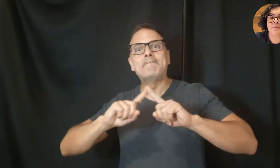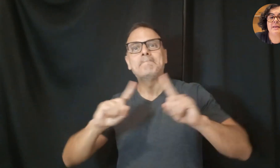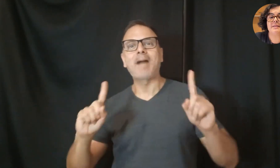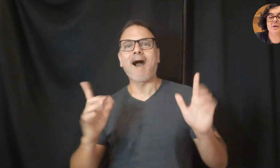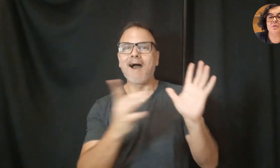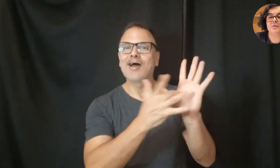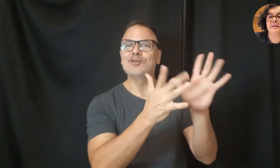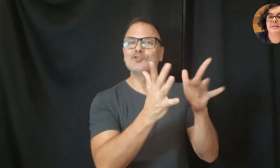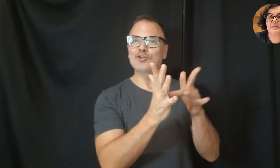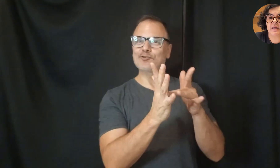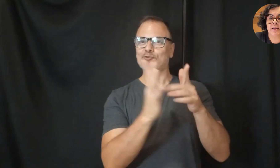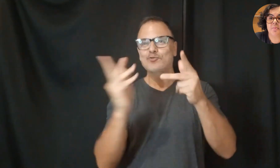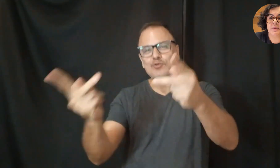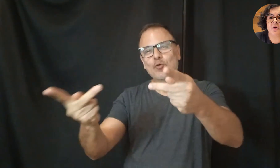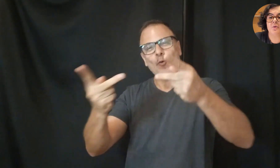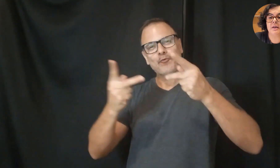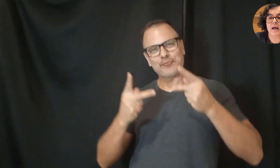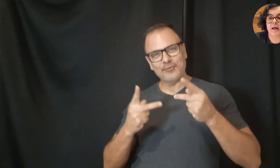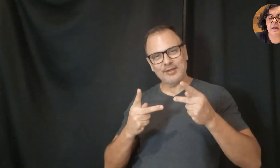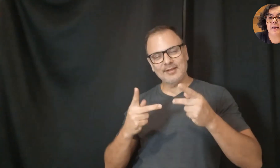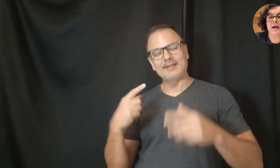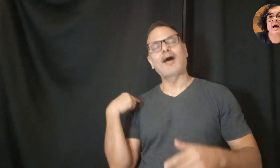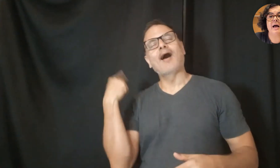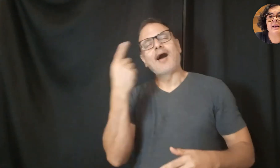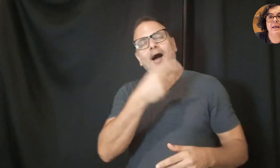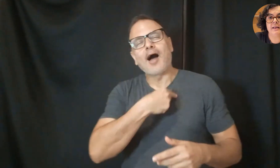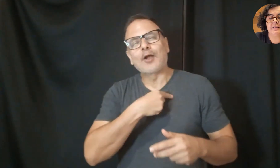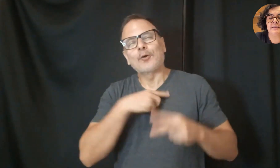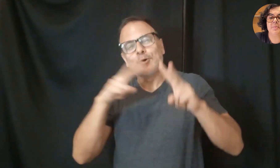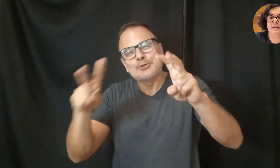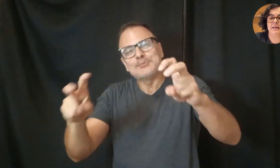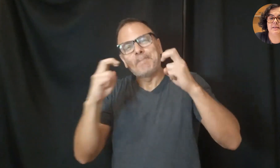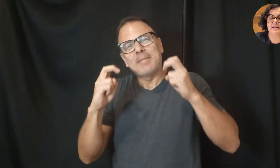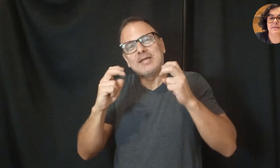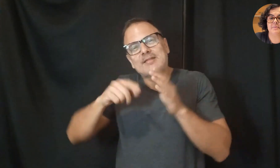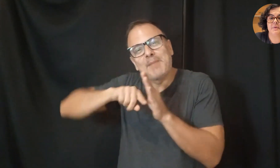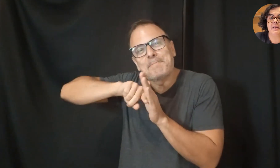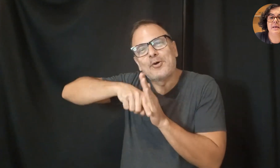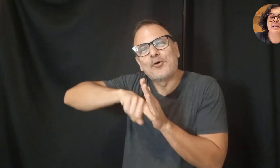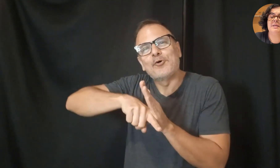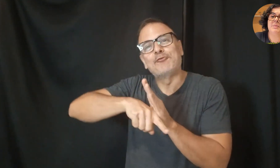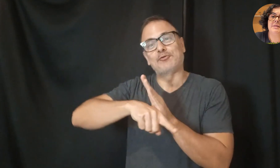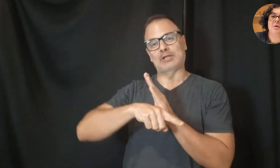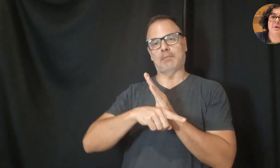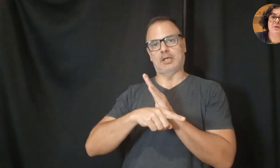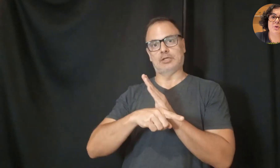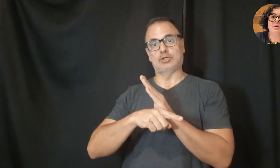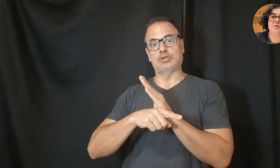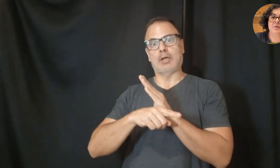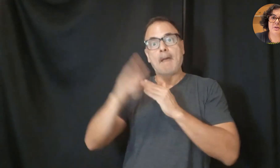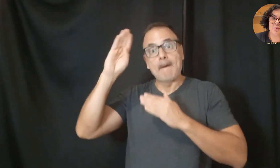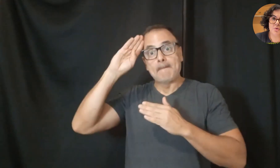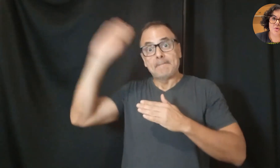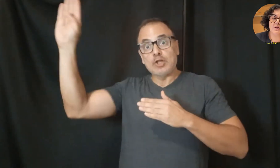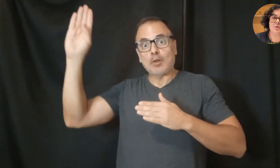mestre convida sempre a olhar além das aparências, especialmente quando faz uso das